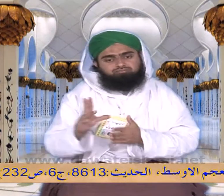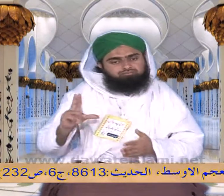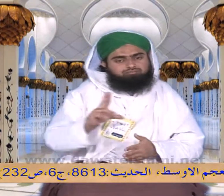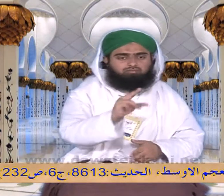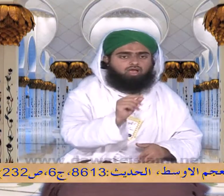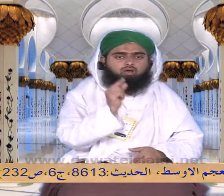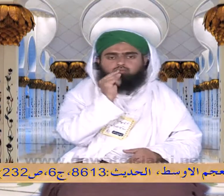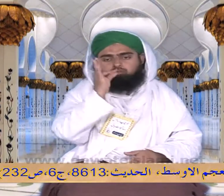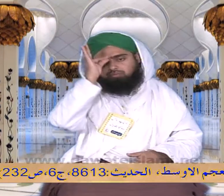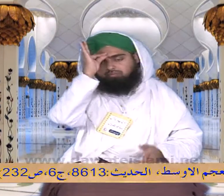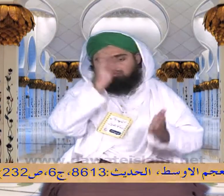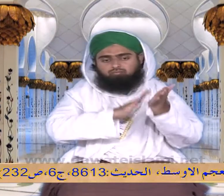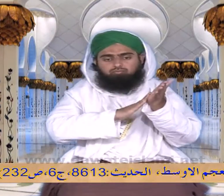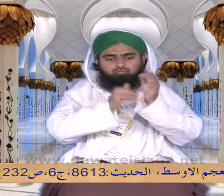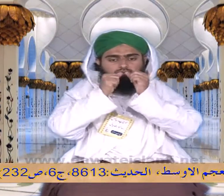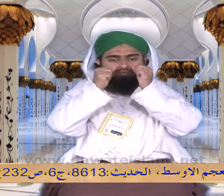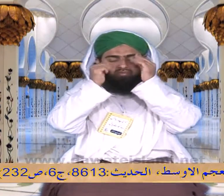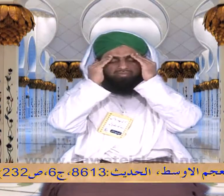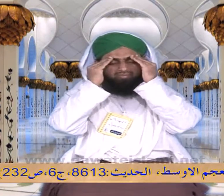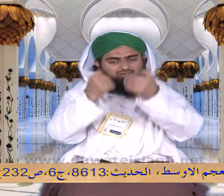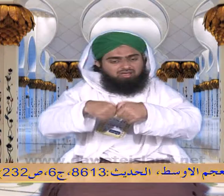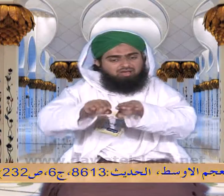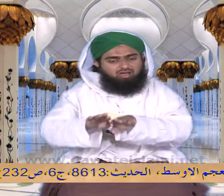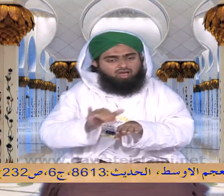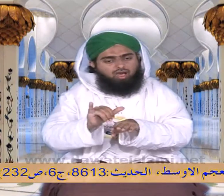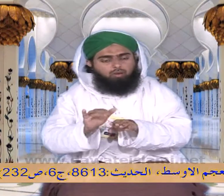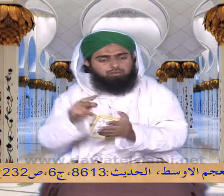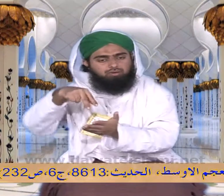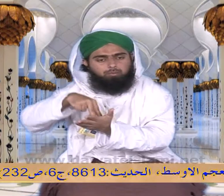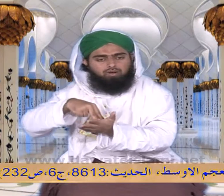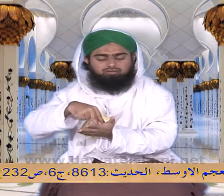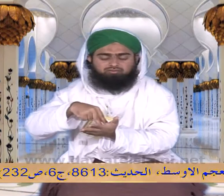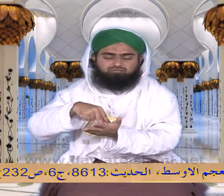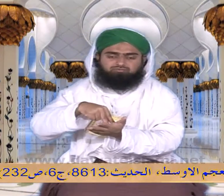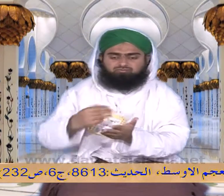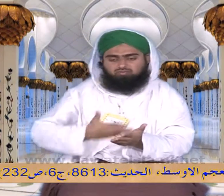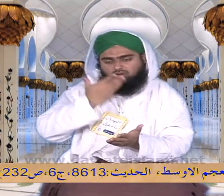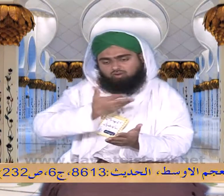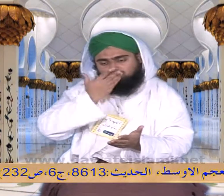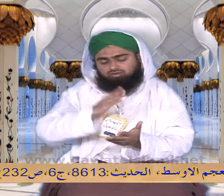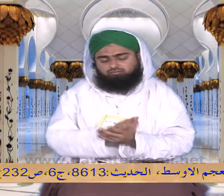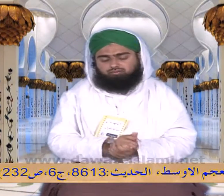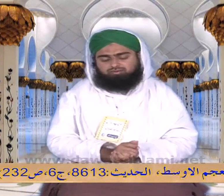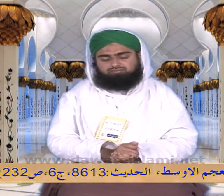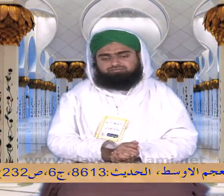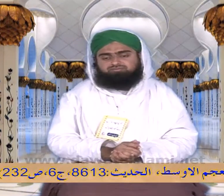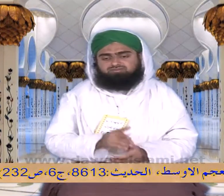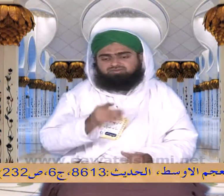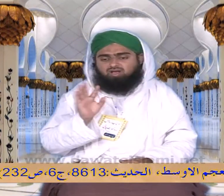میری آقا صلی اللہ علیہ وآلہ وسلم ایک قبر کے پاس قیام فرما ہوئے اور آپ نے اشارت